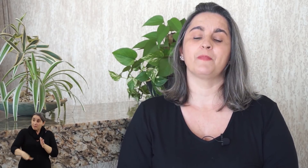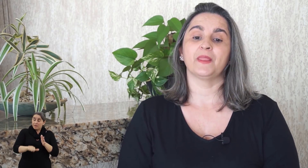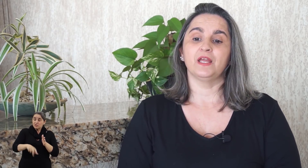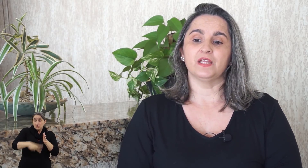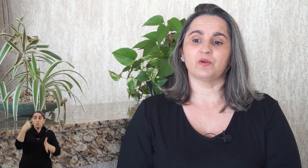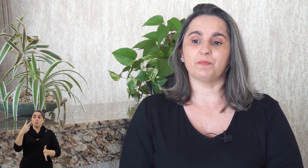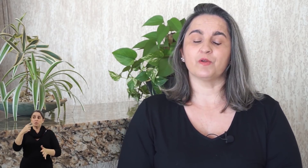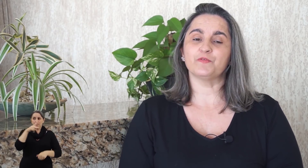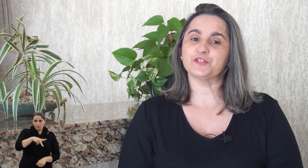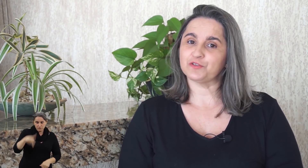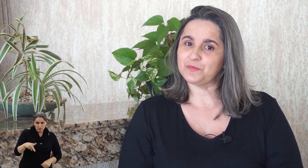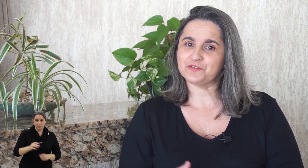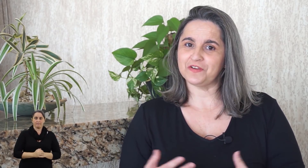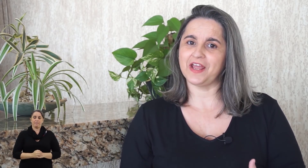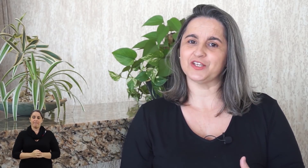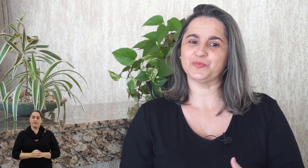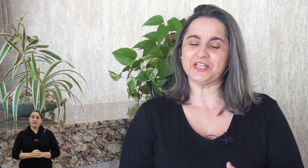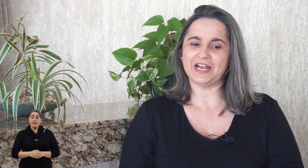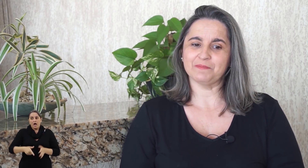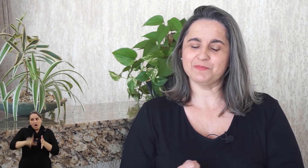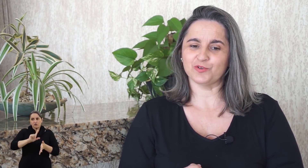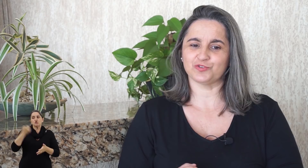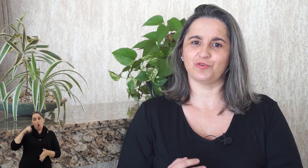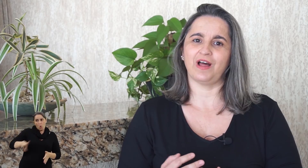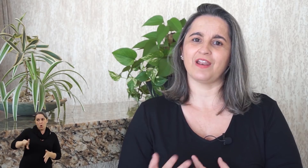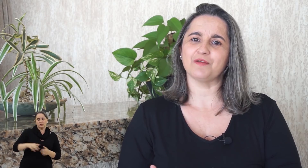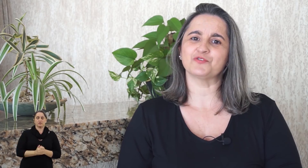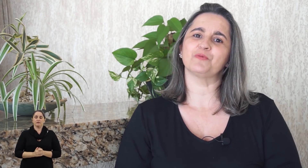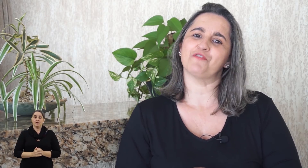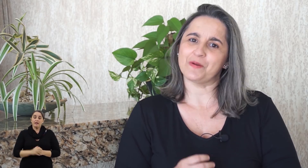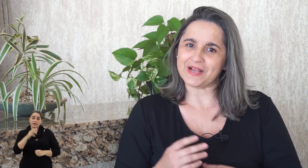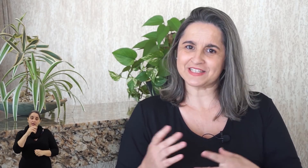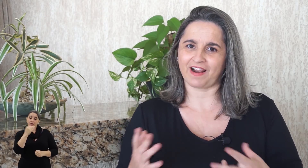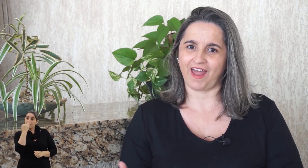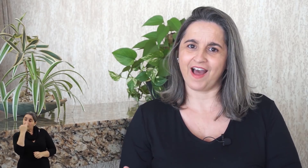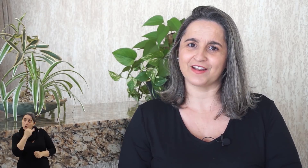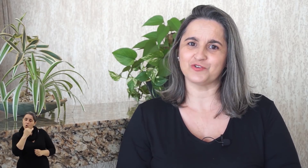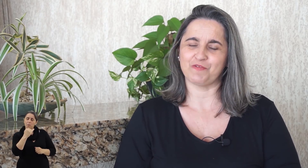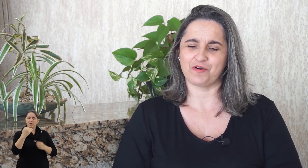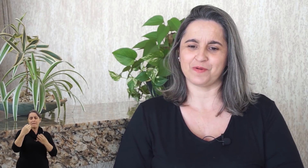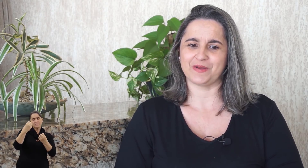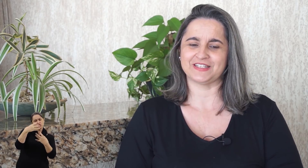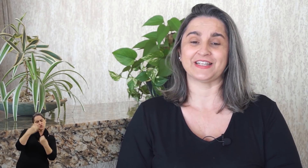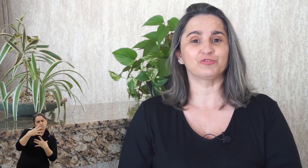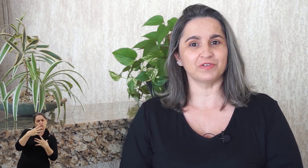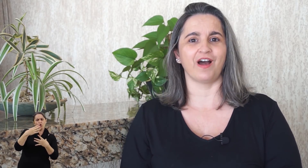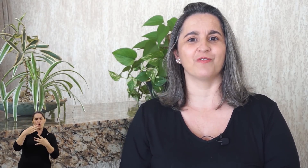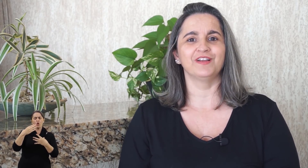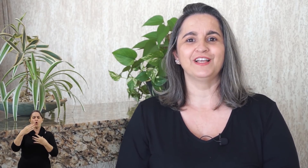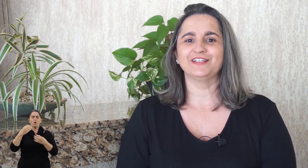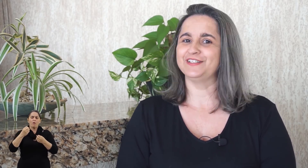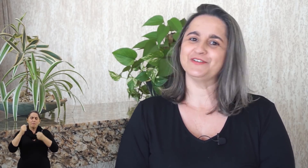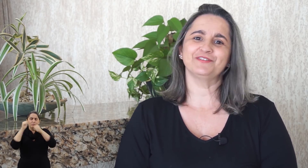Paloma. E com a Paloma foi totalmente diferente, porque ela me mostrou a Libras de uma forma mais clara, de uma forma mais